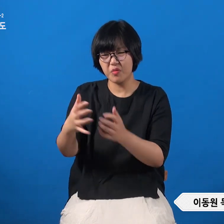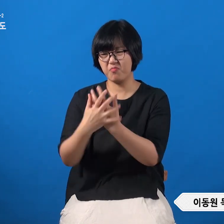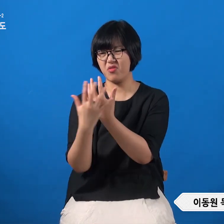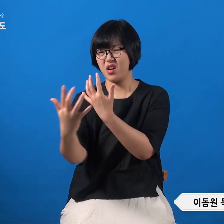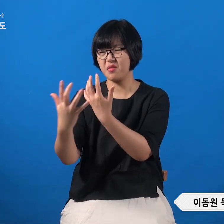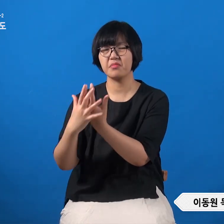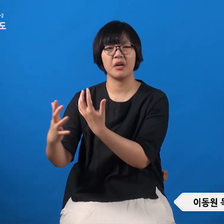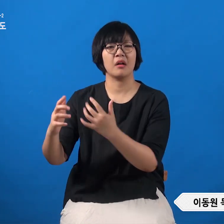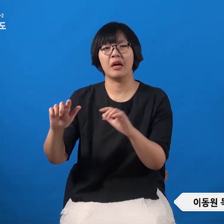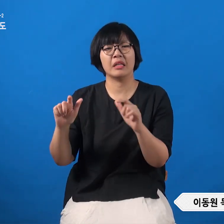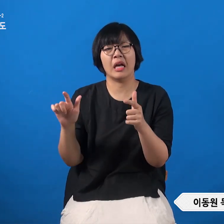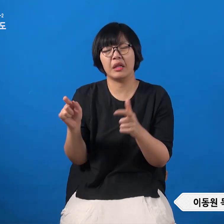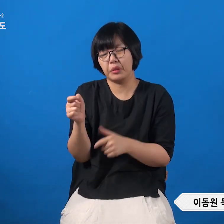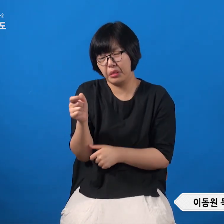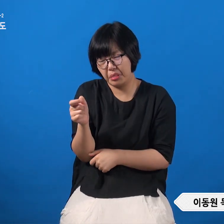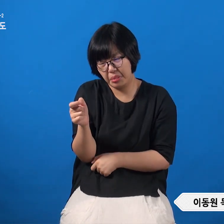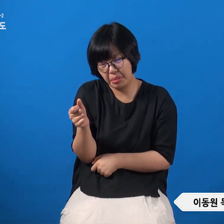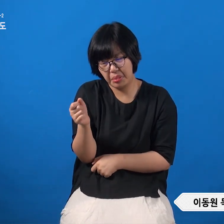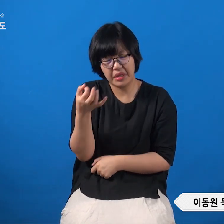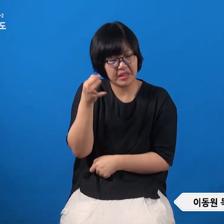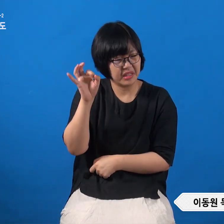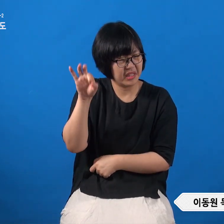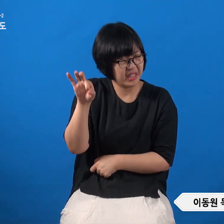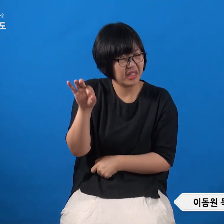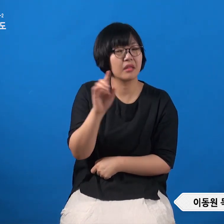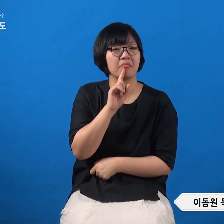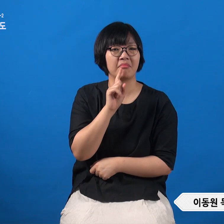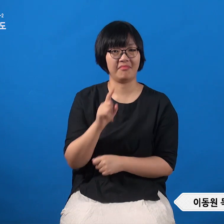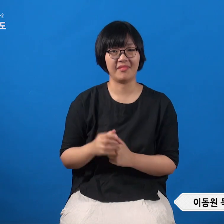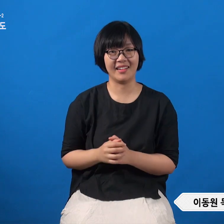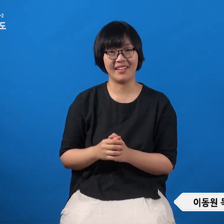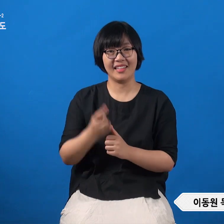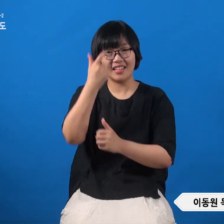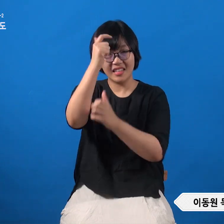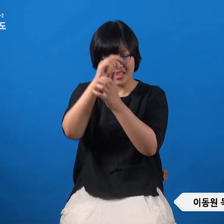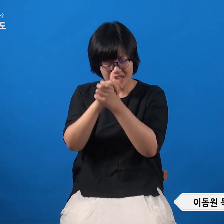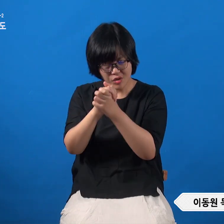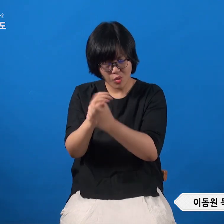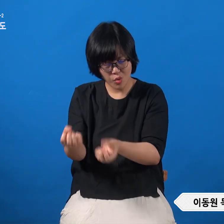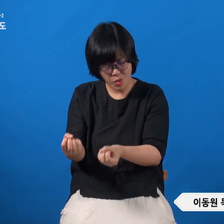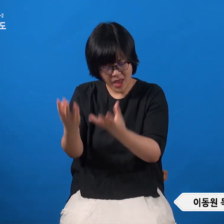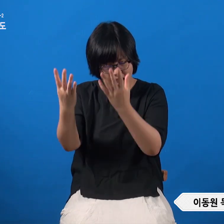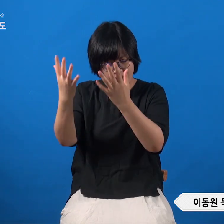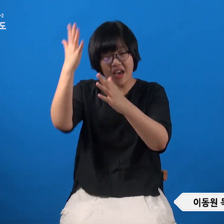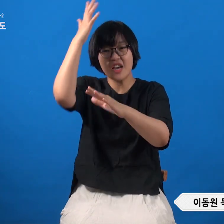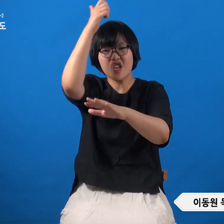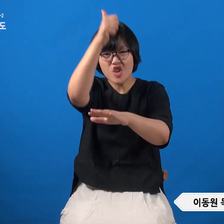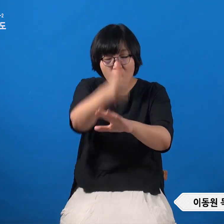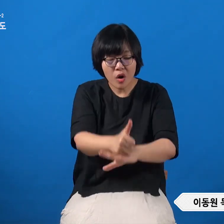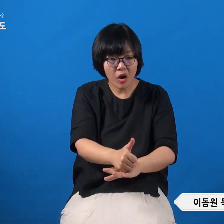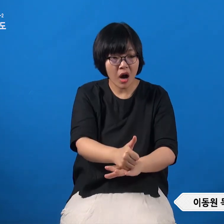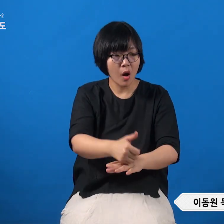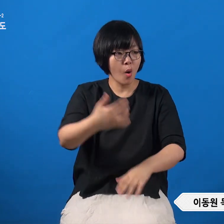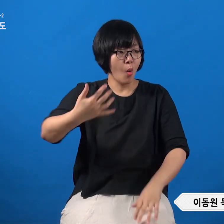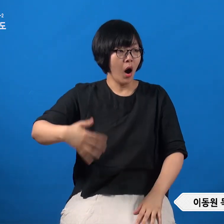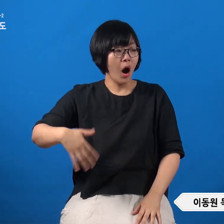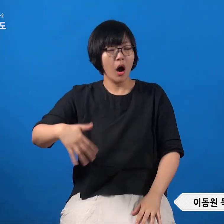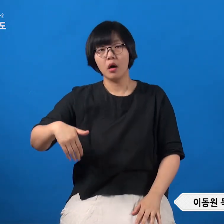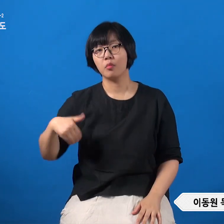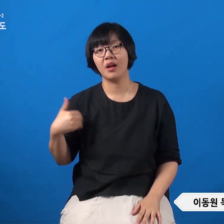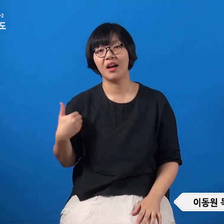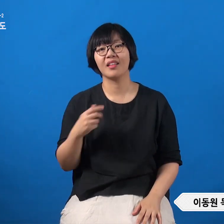회고합니다. 누구도 이 기도회에서 그렇게 놀라운 결과가 나올 줄을 예측하지 못했다고